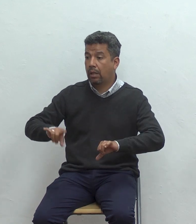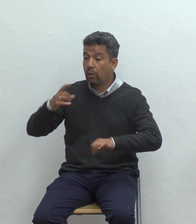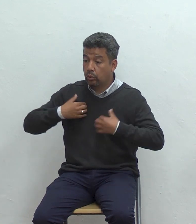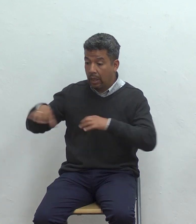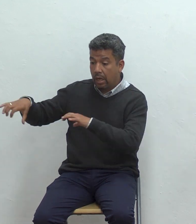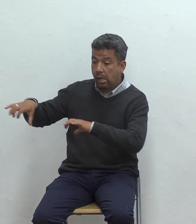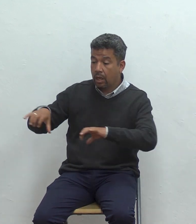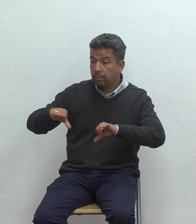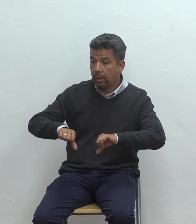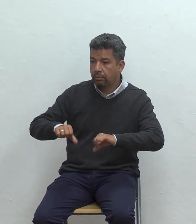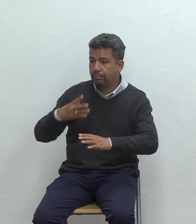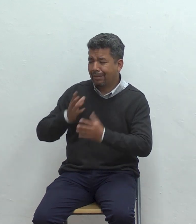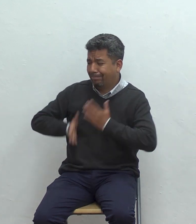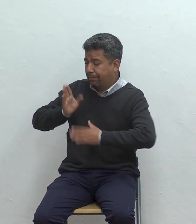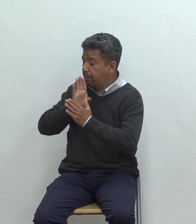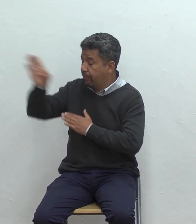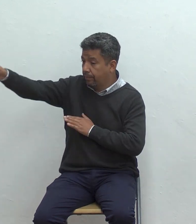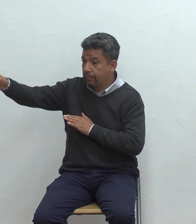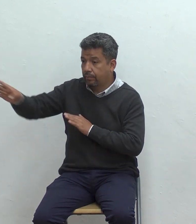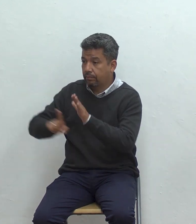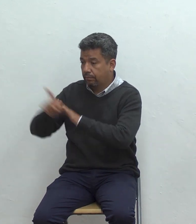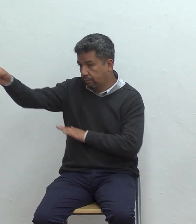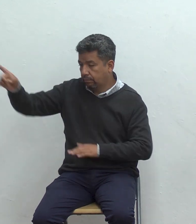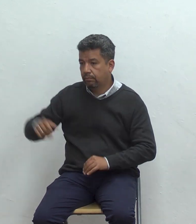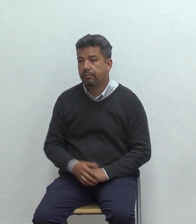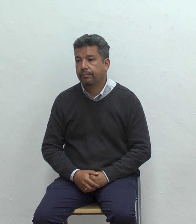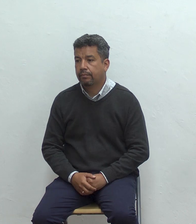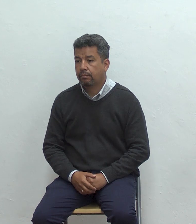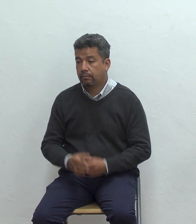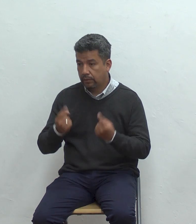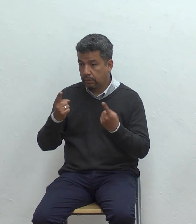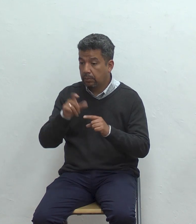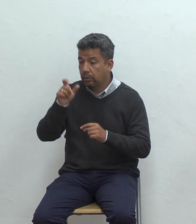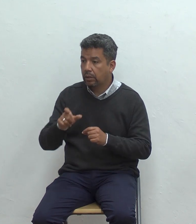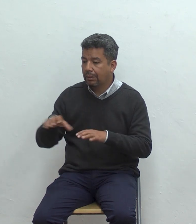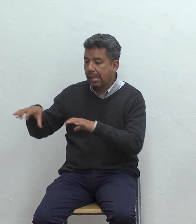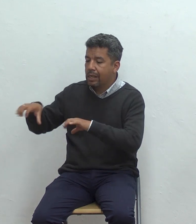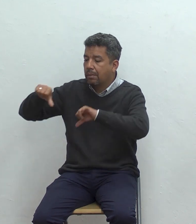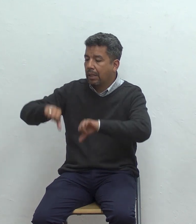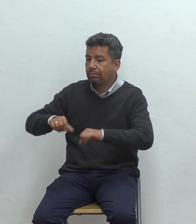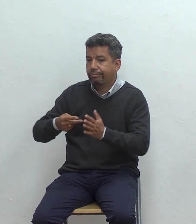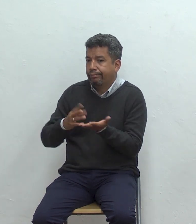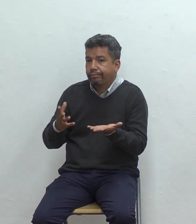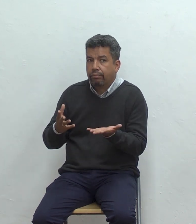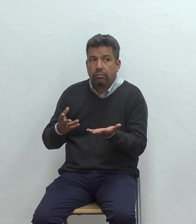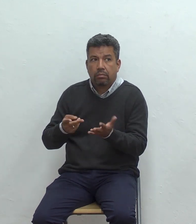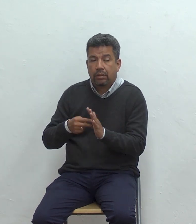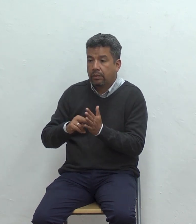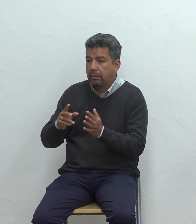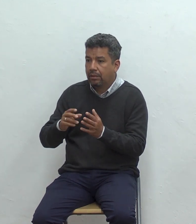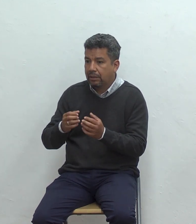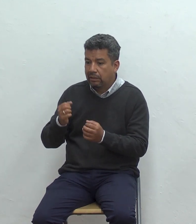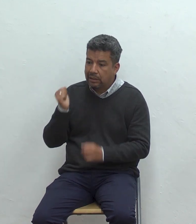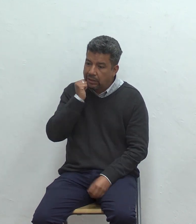pervierto, salga corriendo, no se quede. ¿Entiende? Porque un pervertido ya no hay nada que hacer. Si la persona ya se